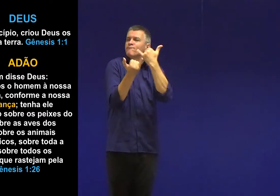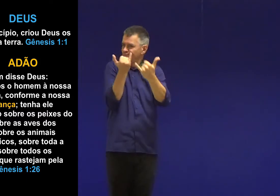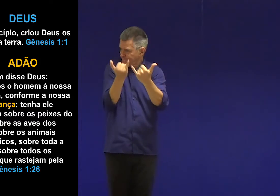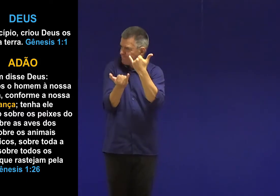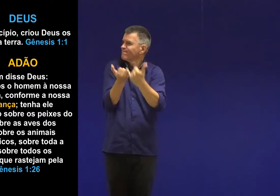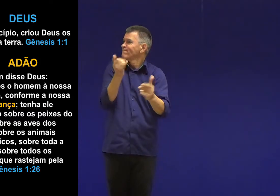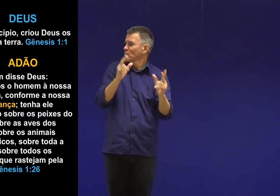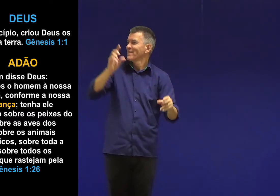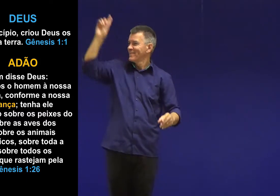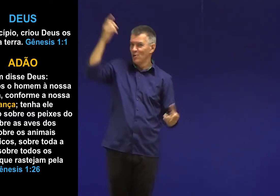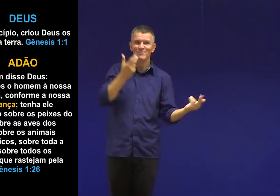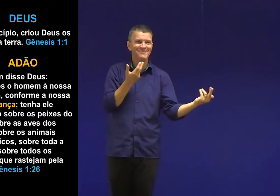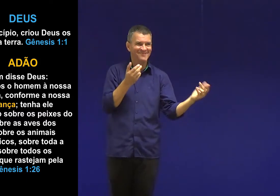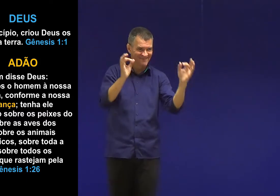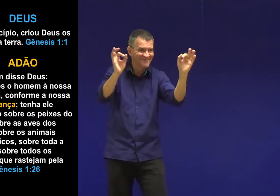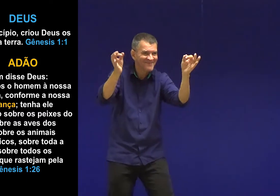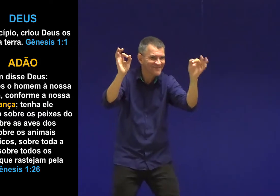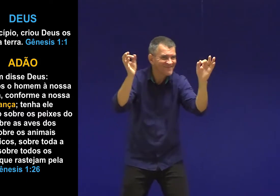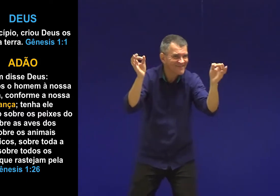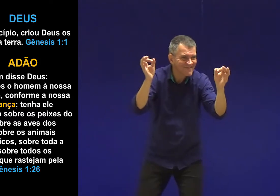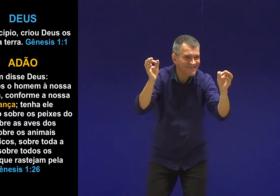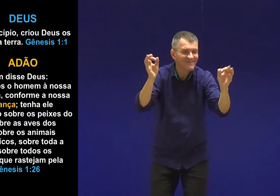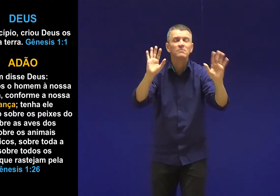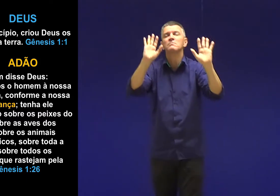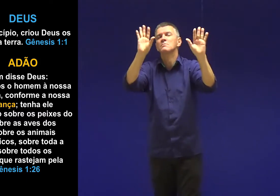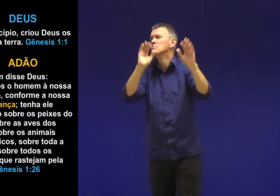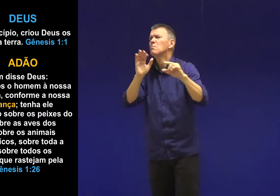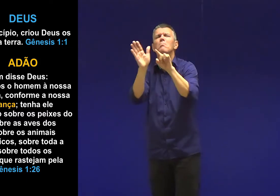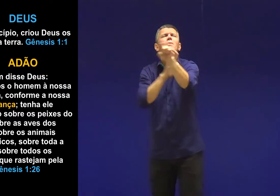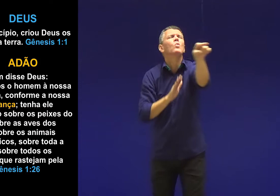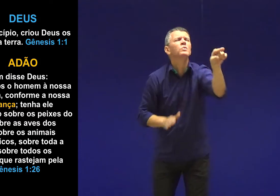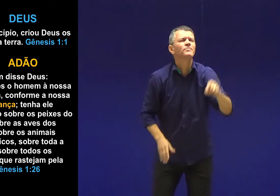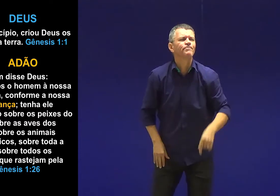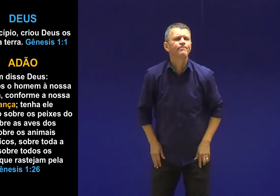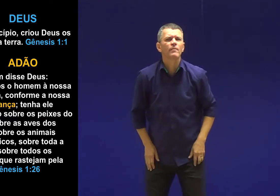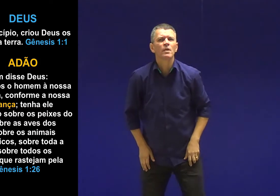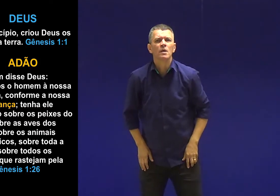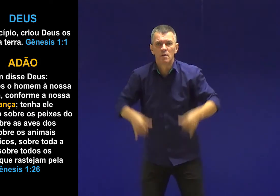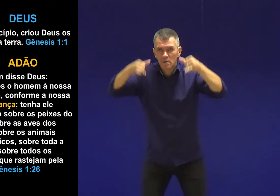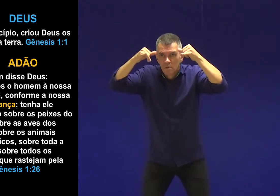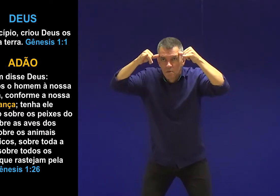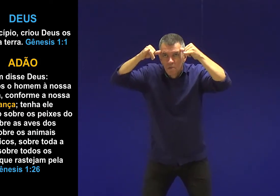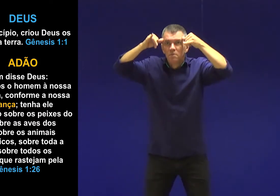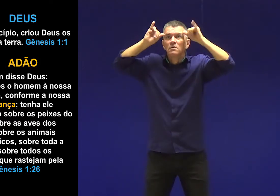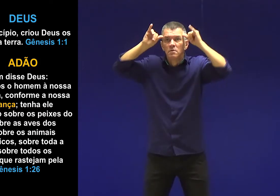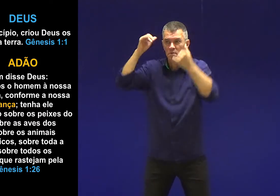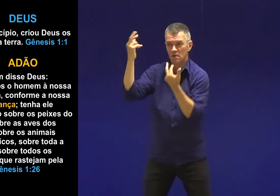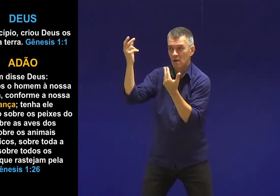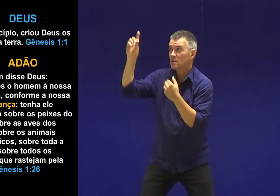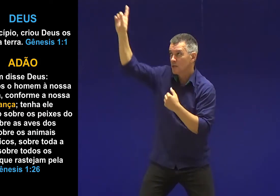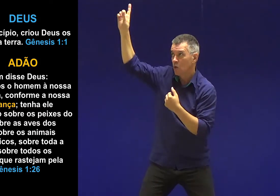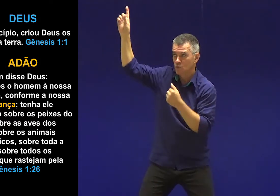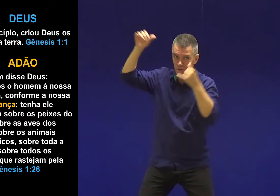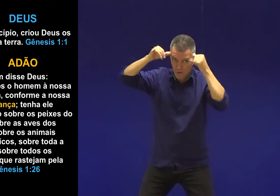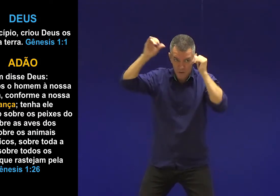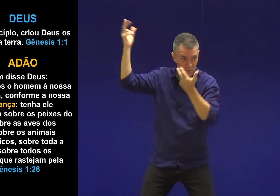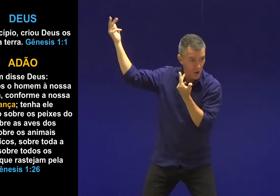Aquela pessoa, aquele homem foi feito a imagem e semelhança de Deus. Mas aí eu pergunto, os